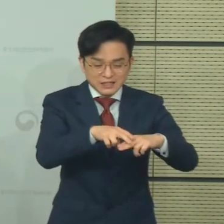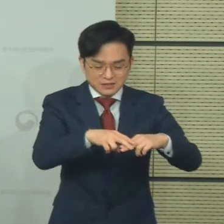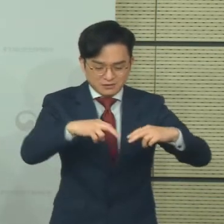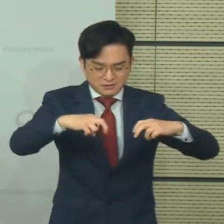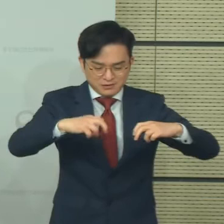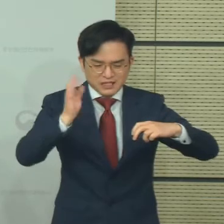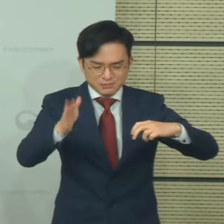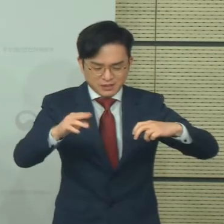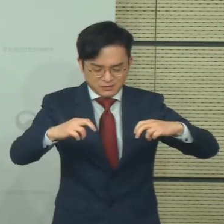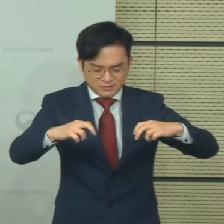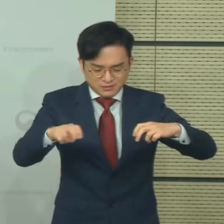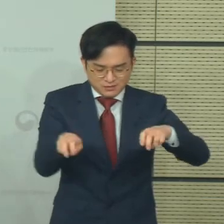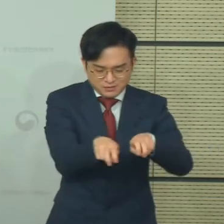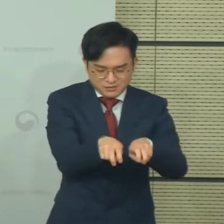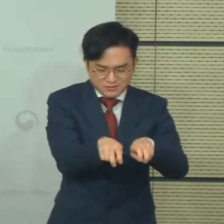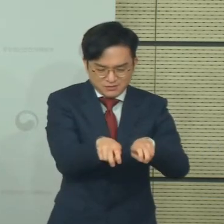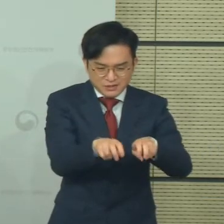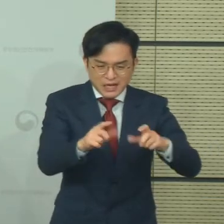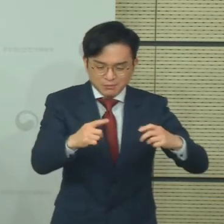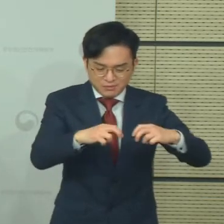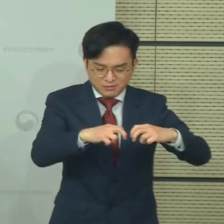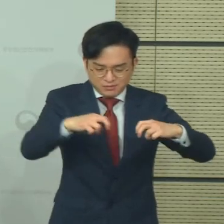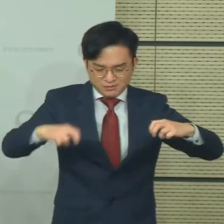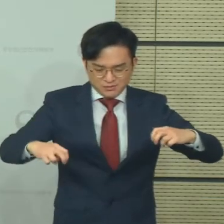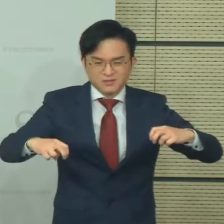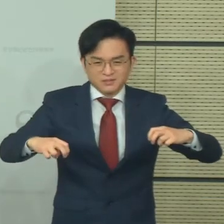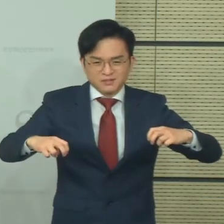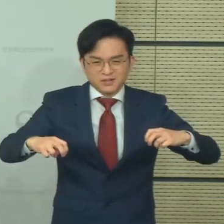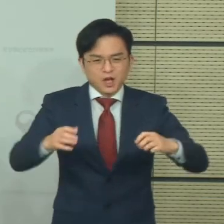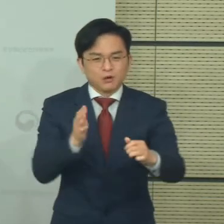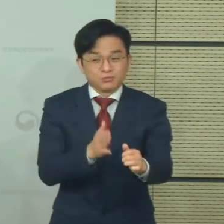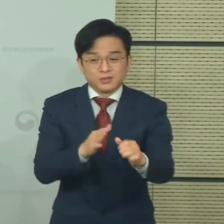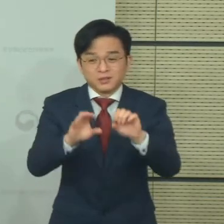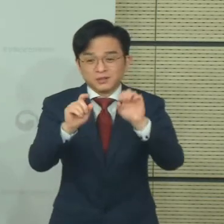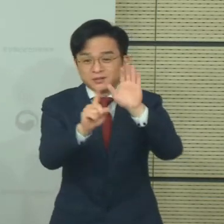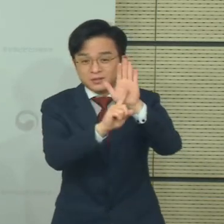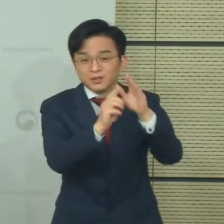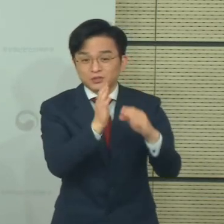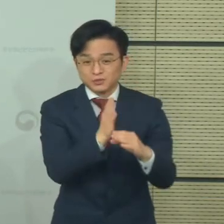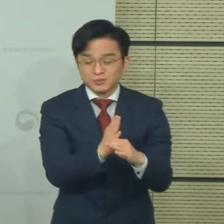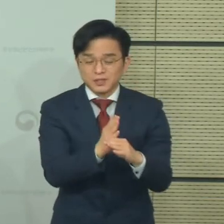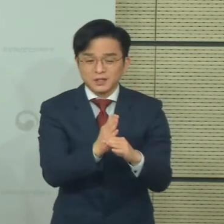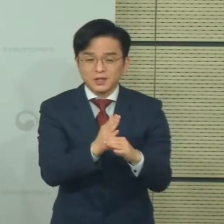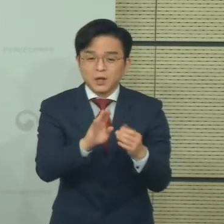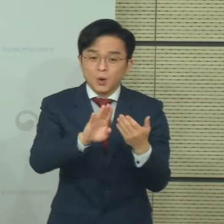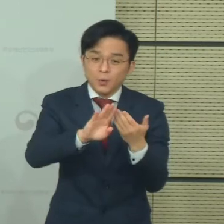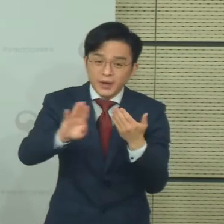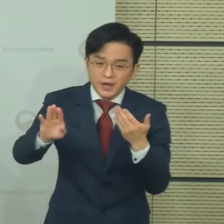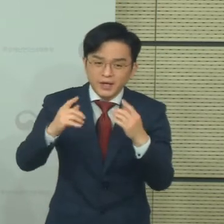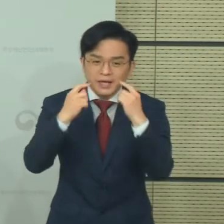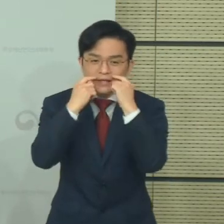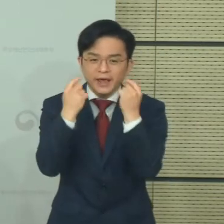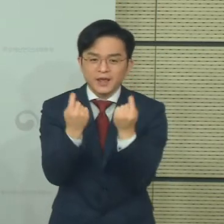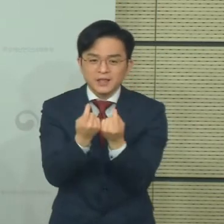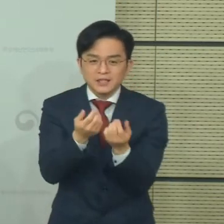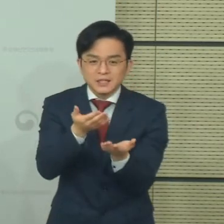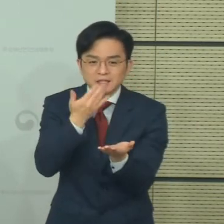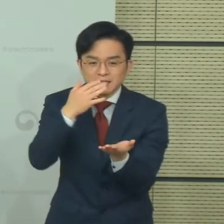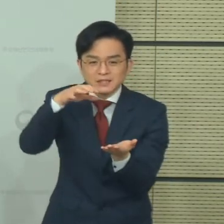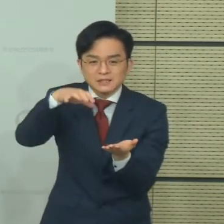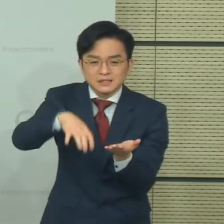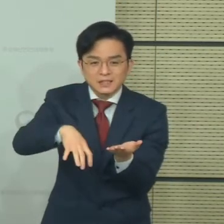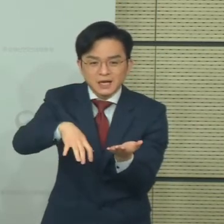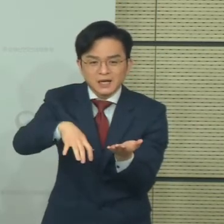보는데요. 전체 어떤 식당들에 대한 어떤 식사 시 준수해야 될 사항들에 대해서는 저희가 조속히 마련을